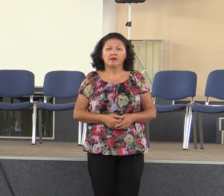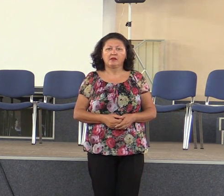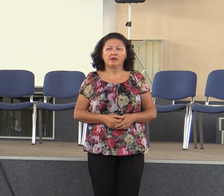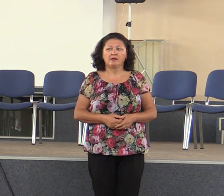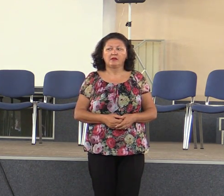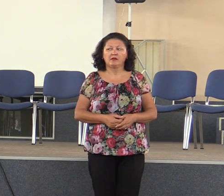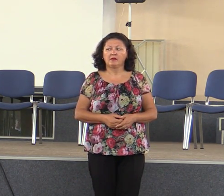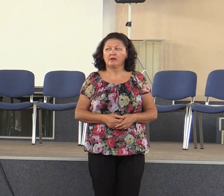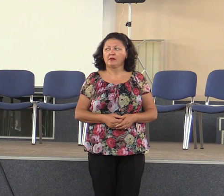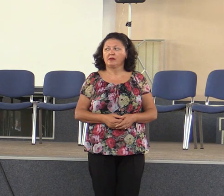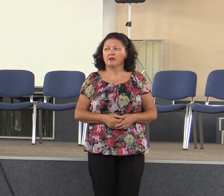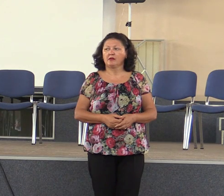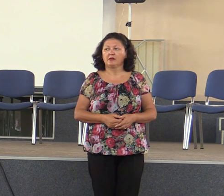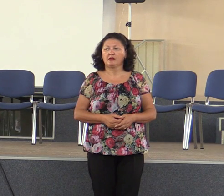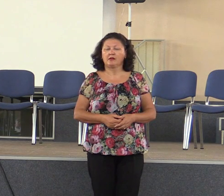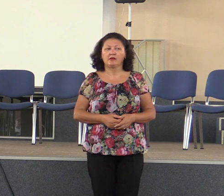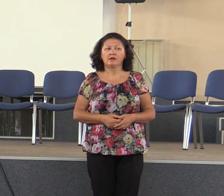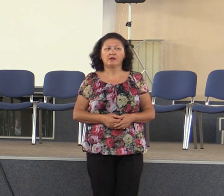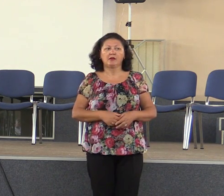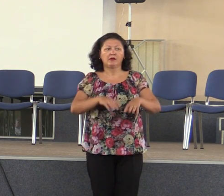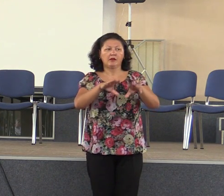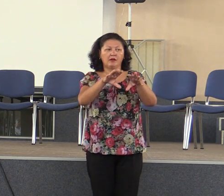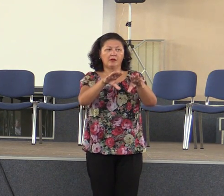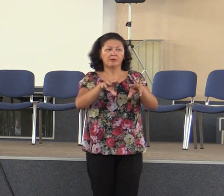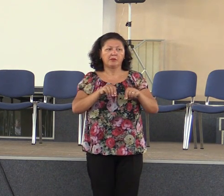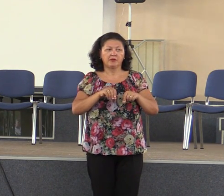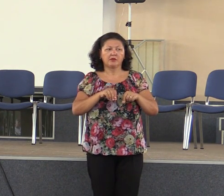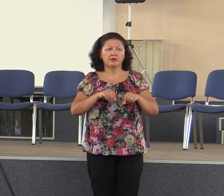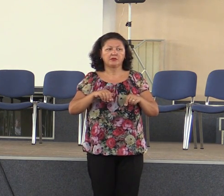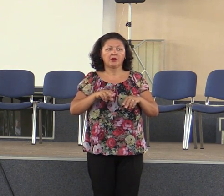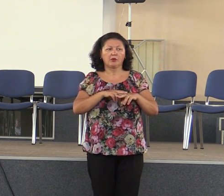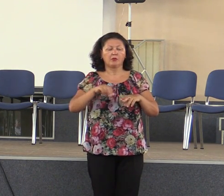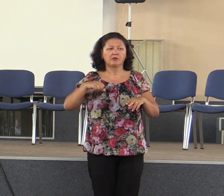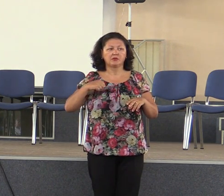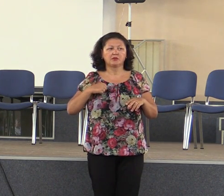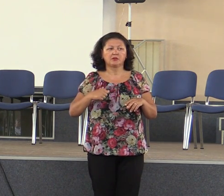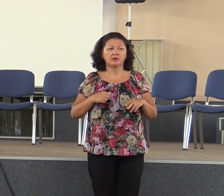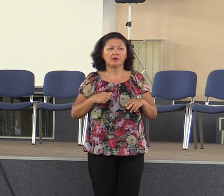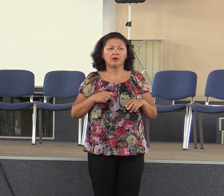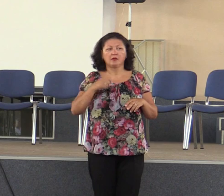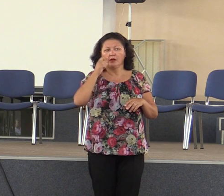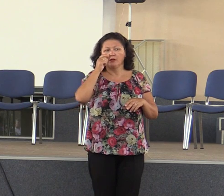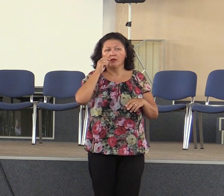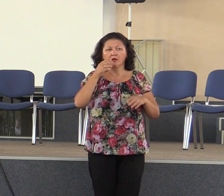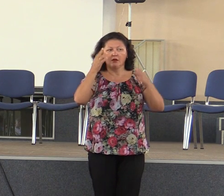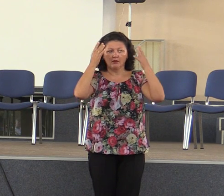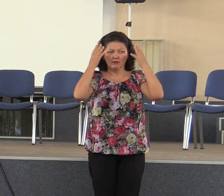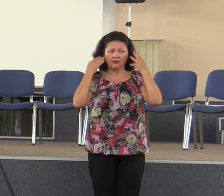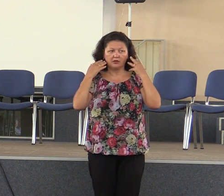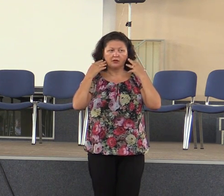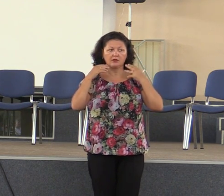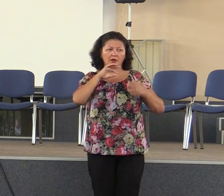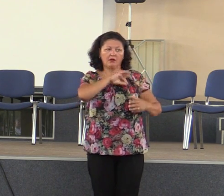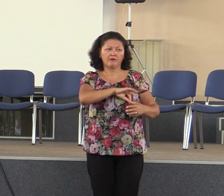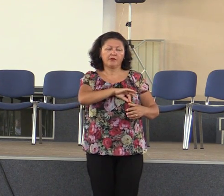Vă spun mai pe ultime. A primit așa cum sunt, de la Tatăl fericirea, de la Fiul